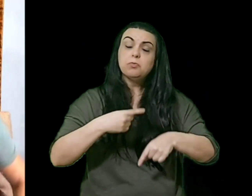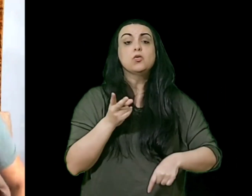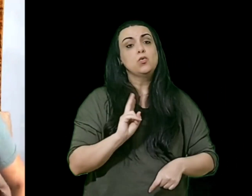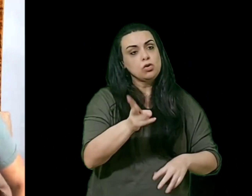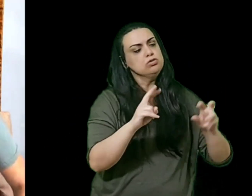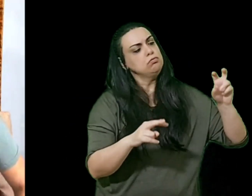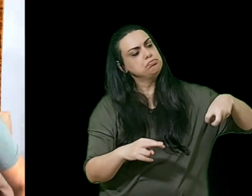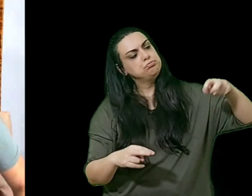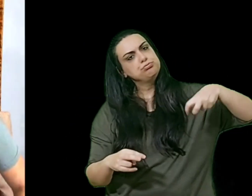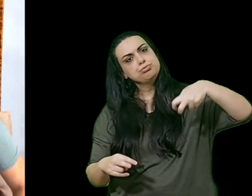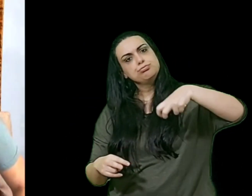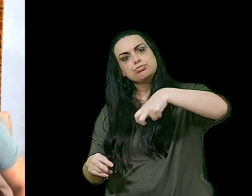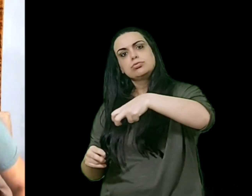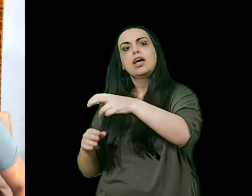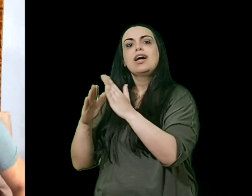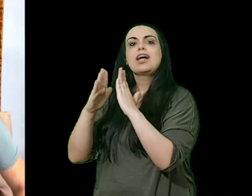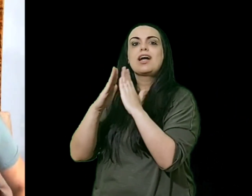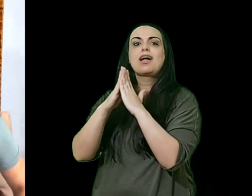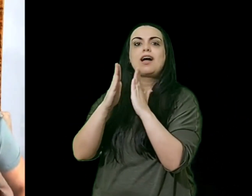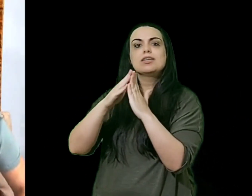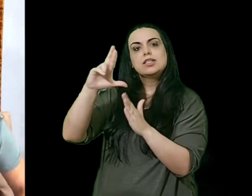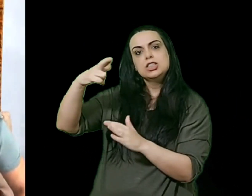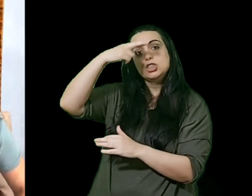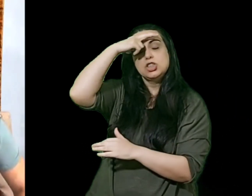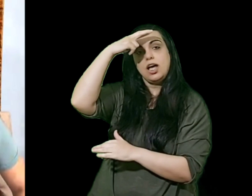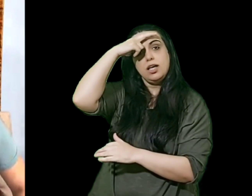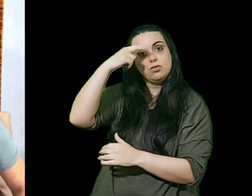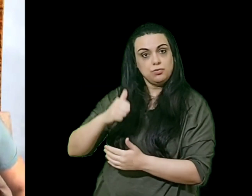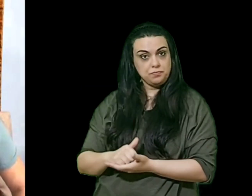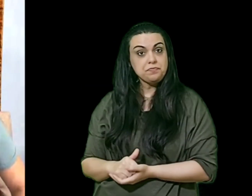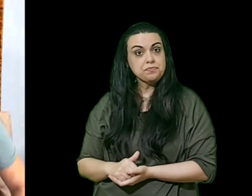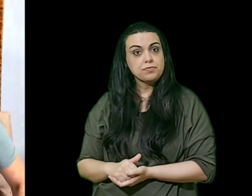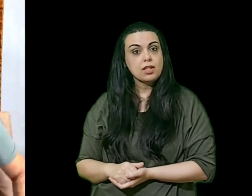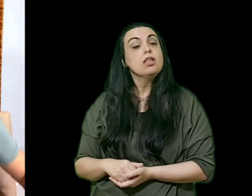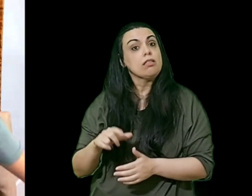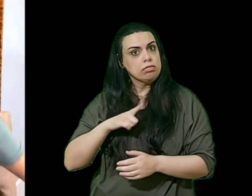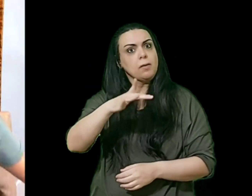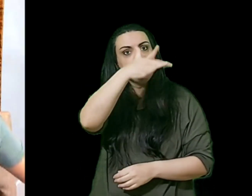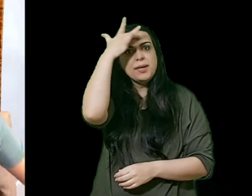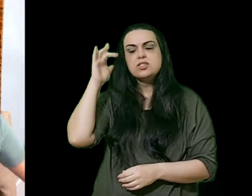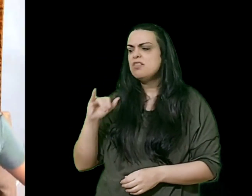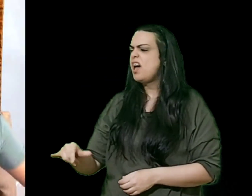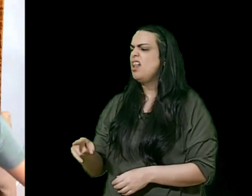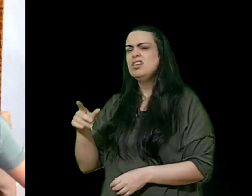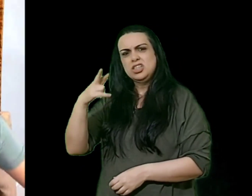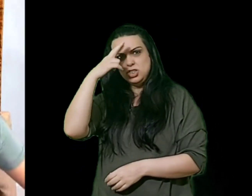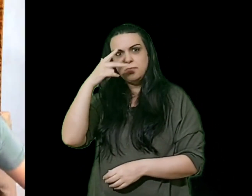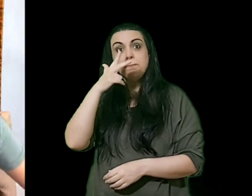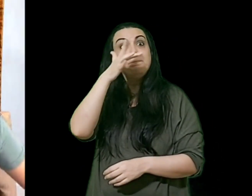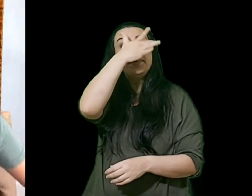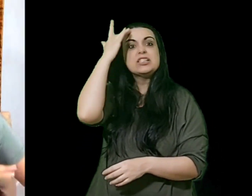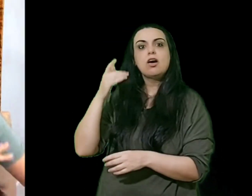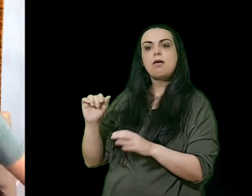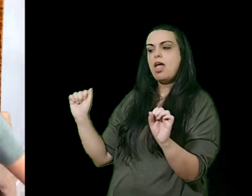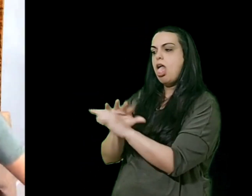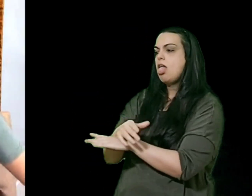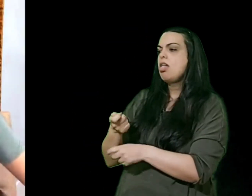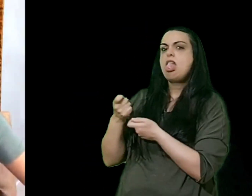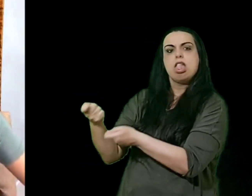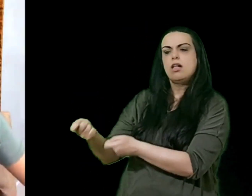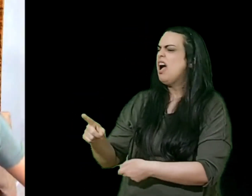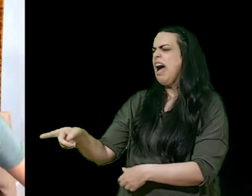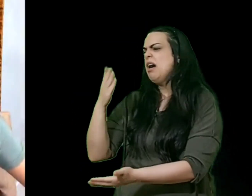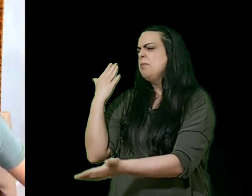Jairo. Enquanto isso está acontecendo, alguém está dizendo para Jairo, ó, você perdeu sua oportunidade, não importune mais o mestre, ela já